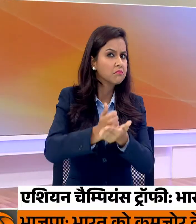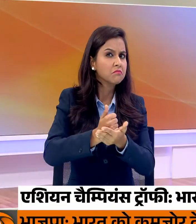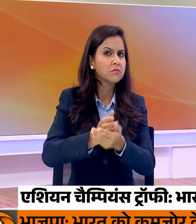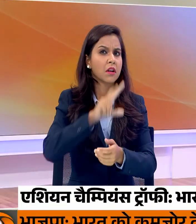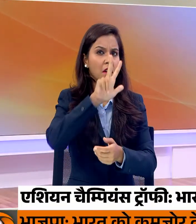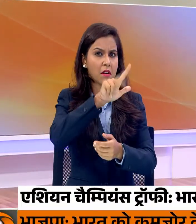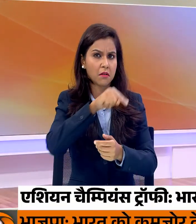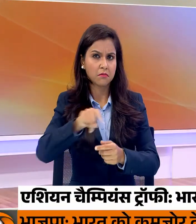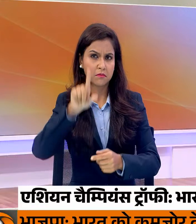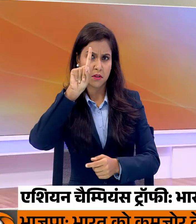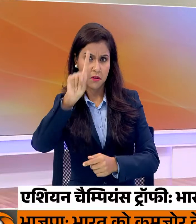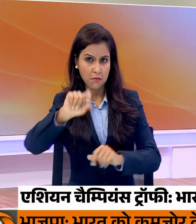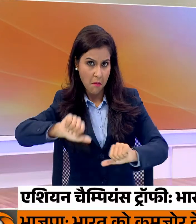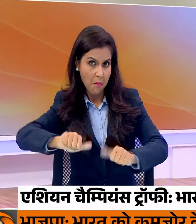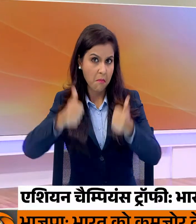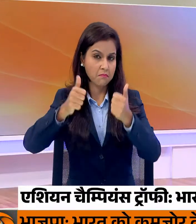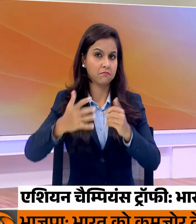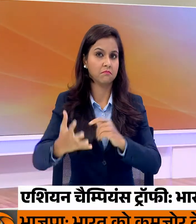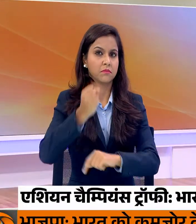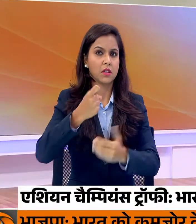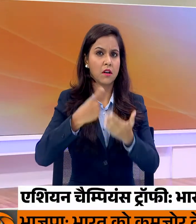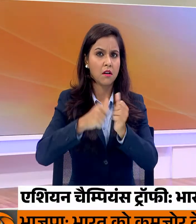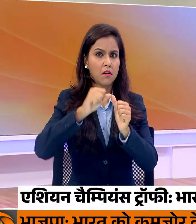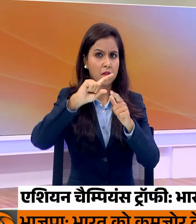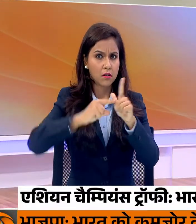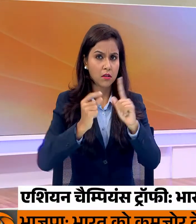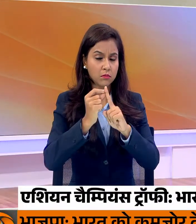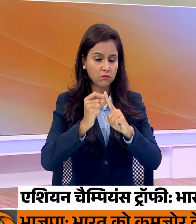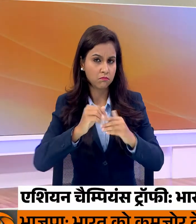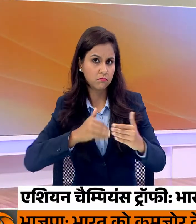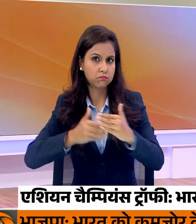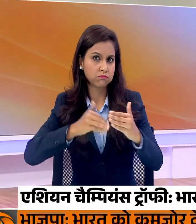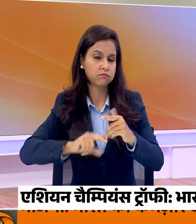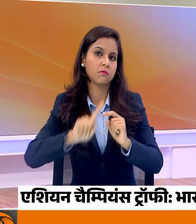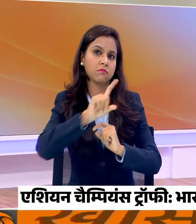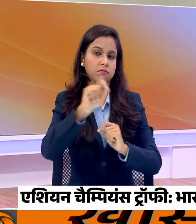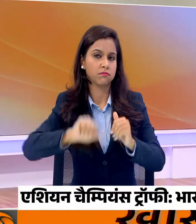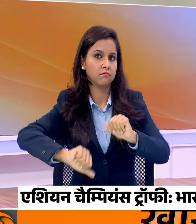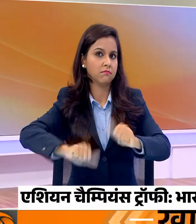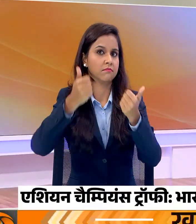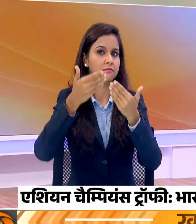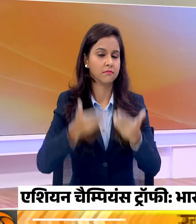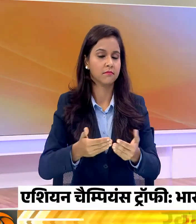8-1 से बड़ी जीत। राजकुमार पाल ने लगाई हैट्रिक।